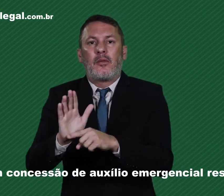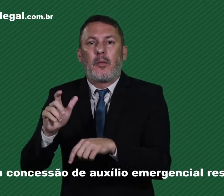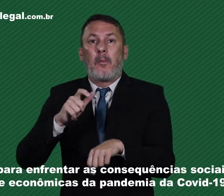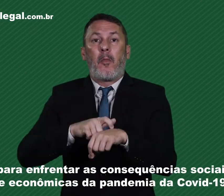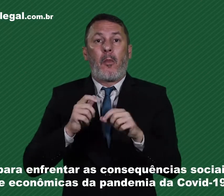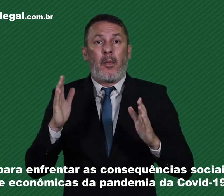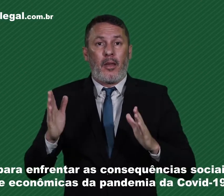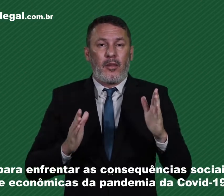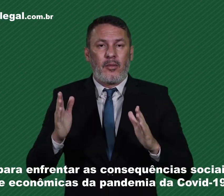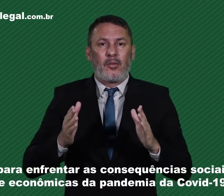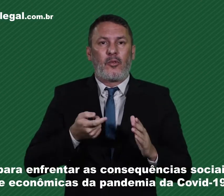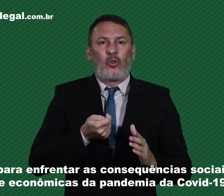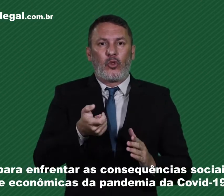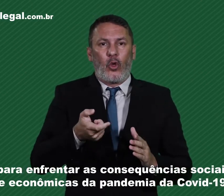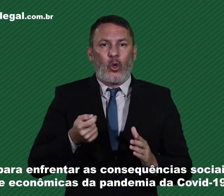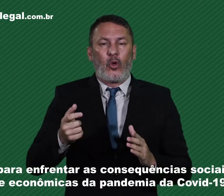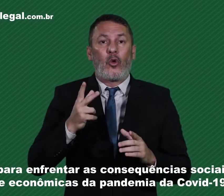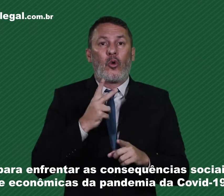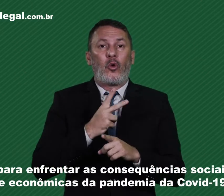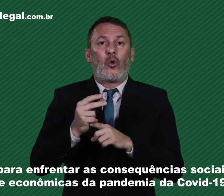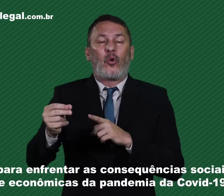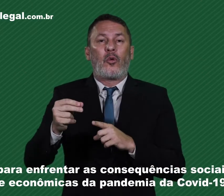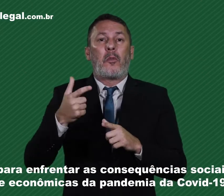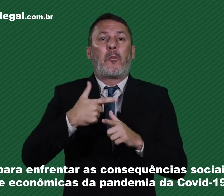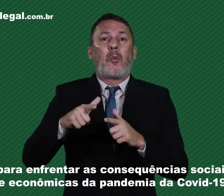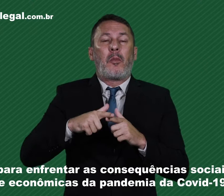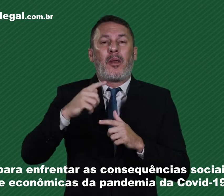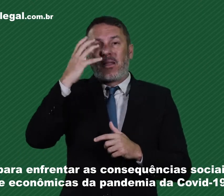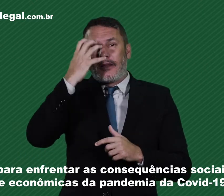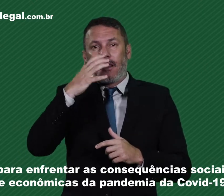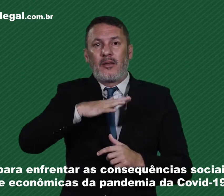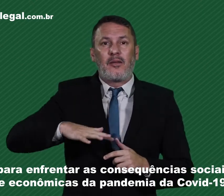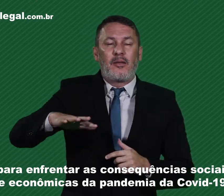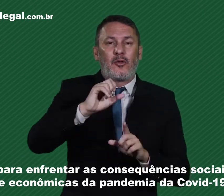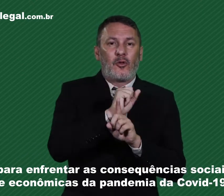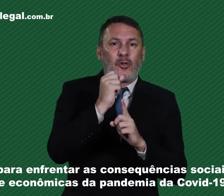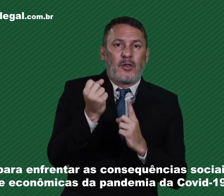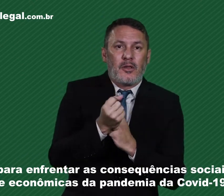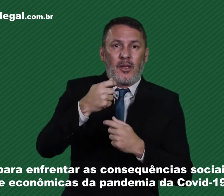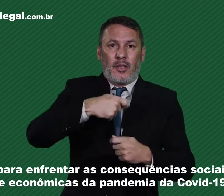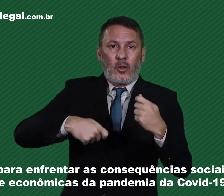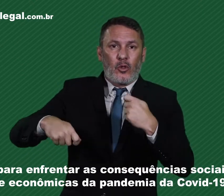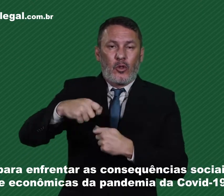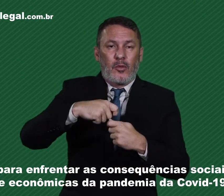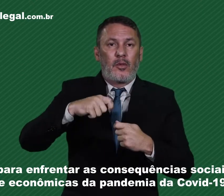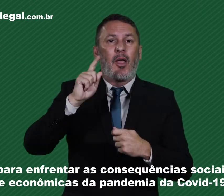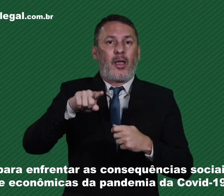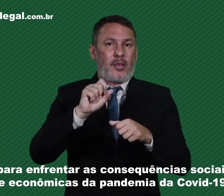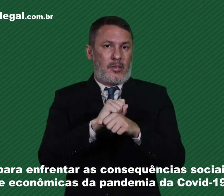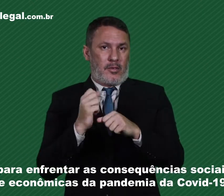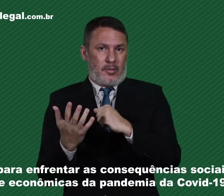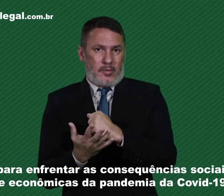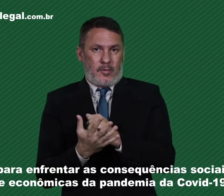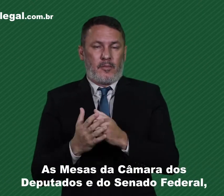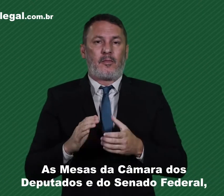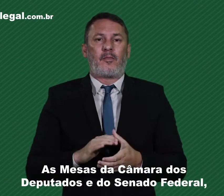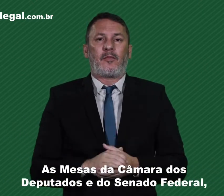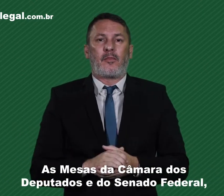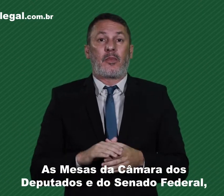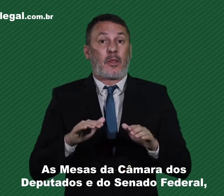residual para enfrentar as consequências sociais e econômicas da pandemia da cor vídeo 19 as